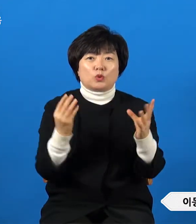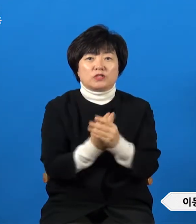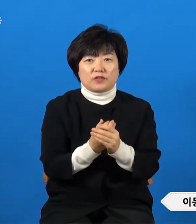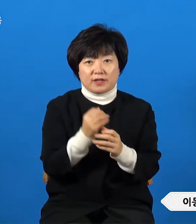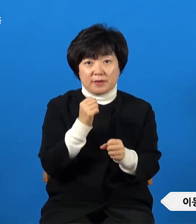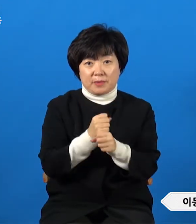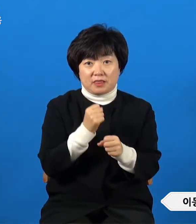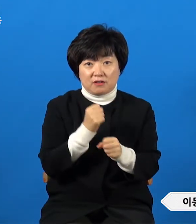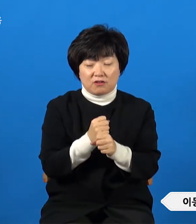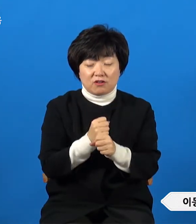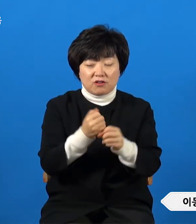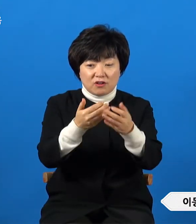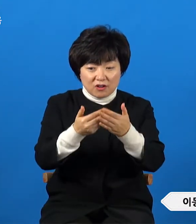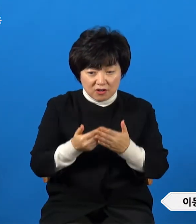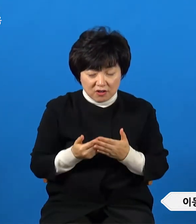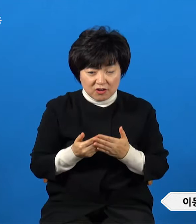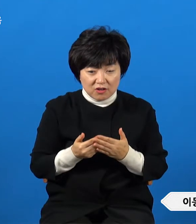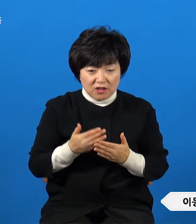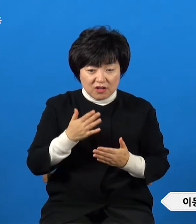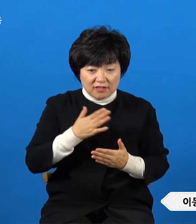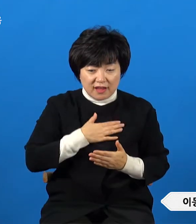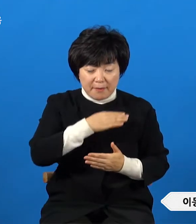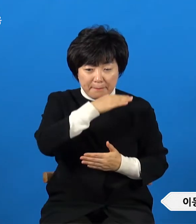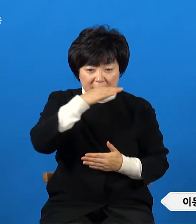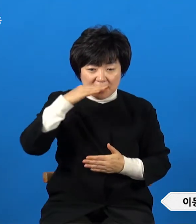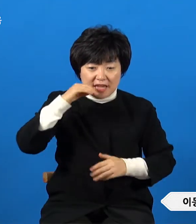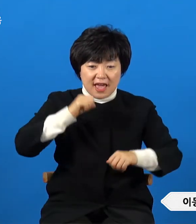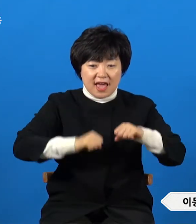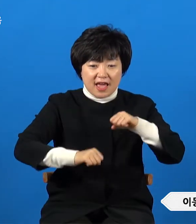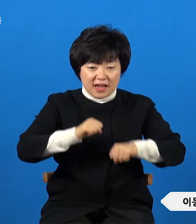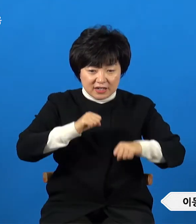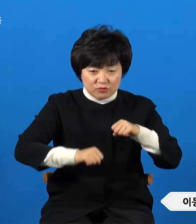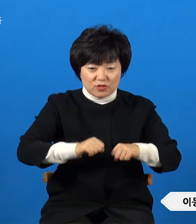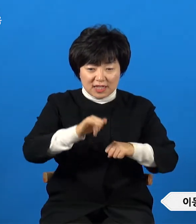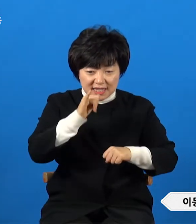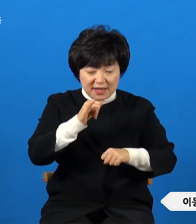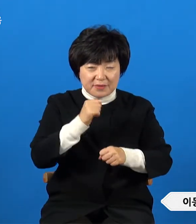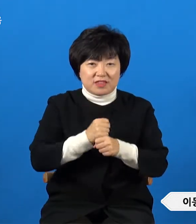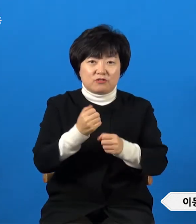행하는 모든 선한 일을 행할 수 있도록 우리를 온전케 만든다.